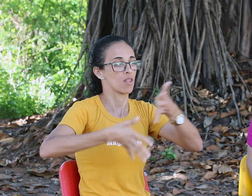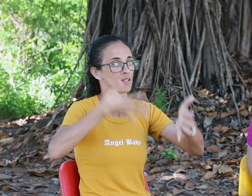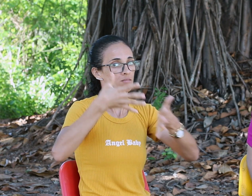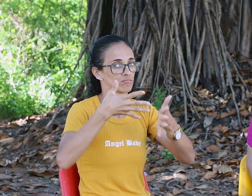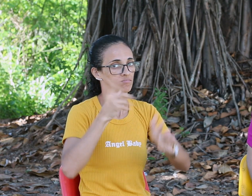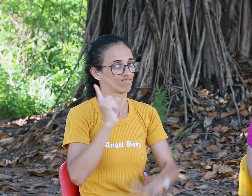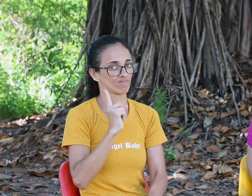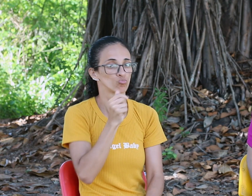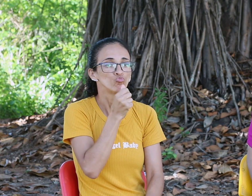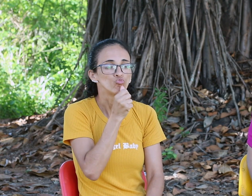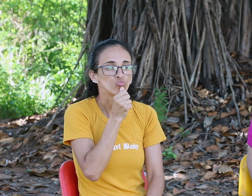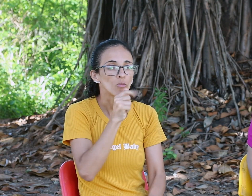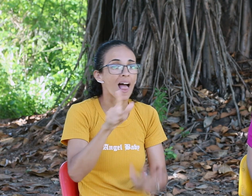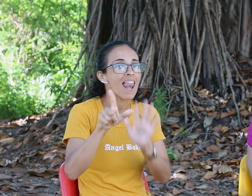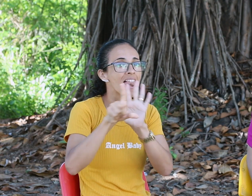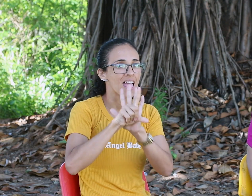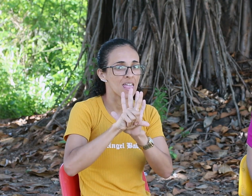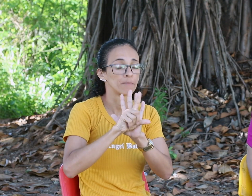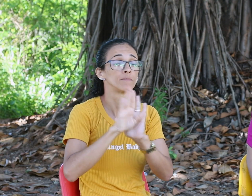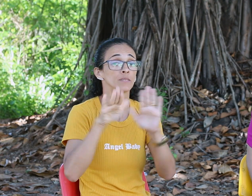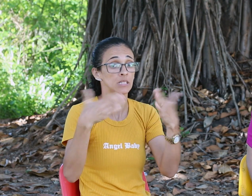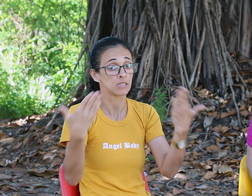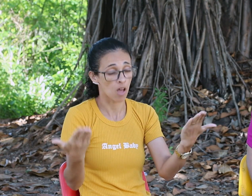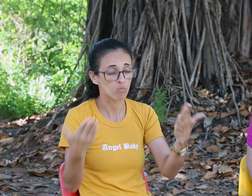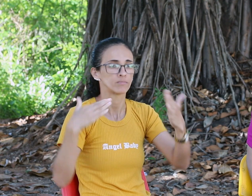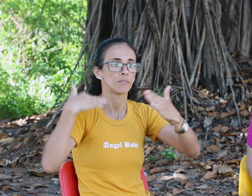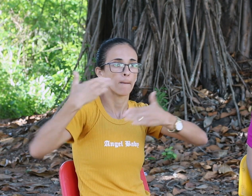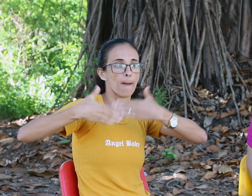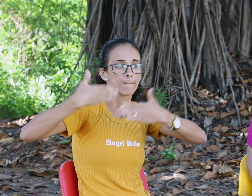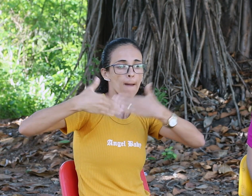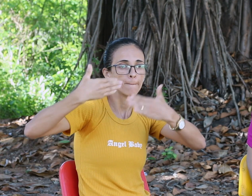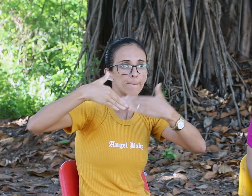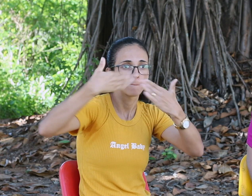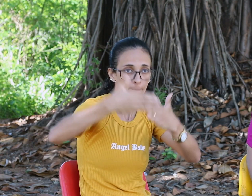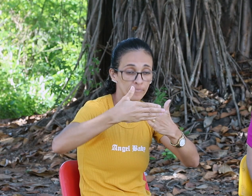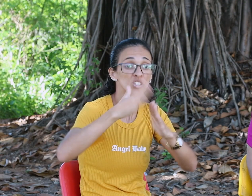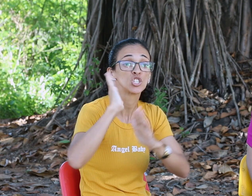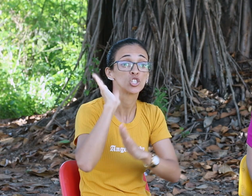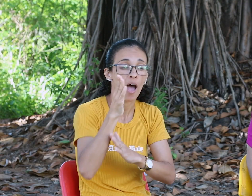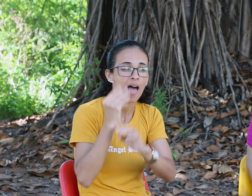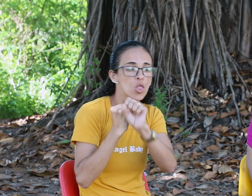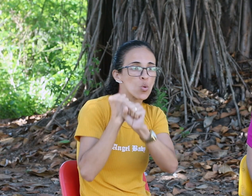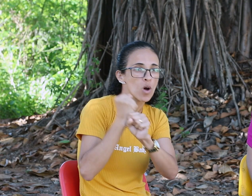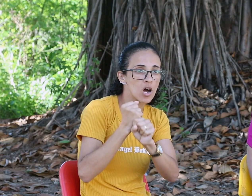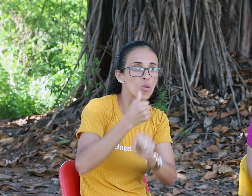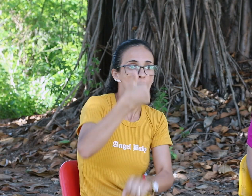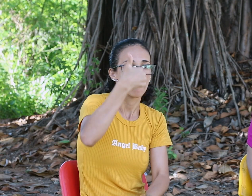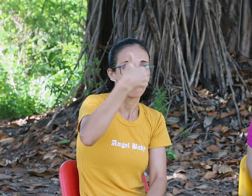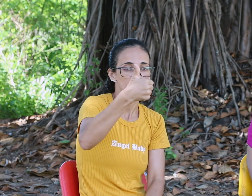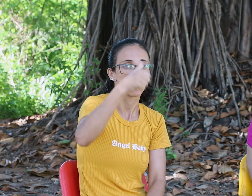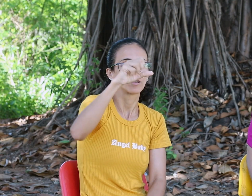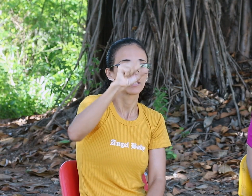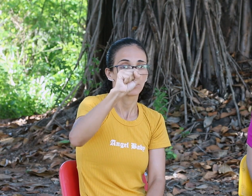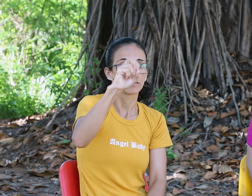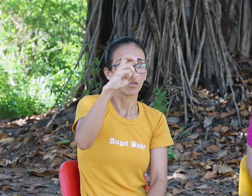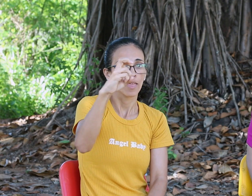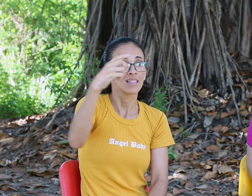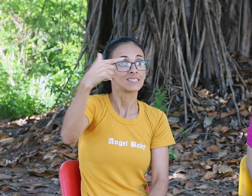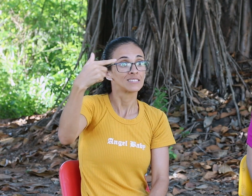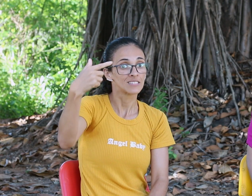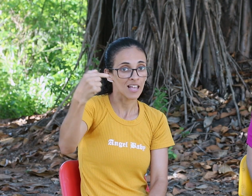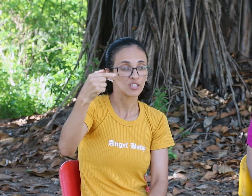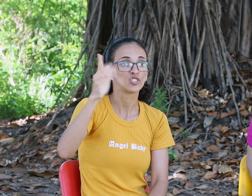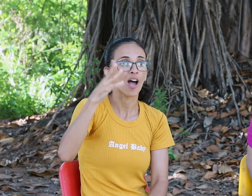e tivemos que usar a oralização. Infelizmente a Libras foi proibido. E aí a gente viveu isso anos na nossa